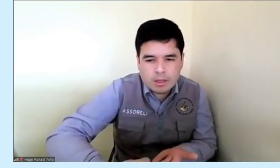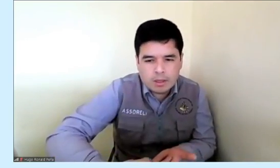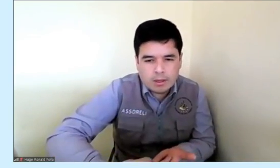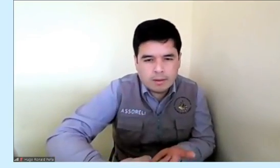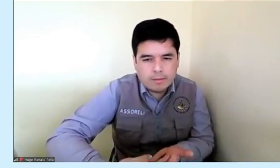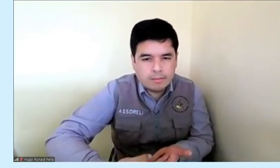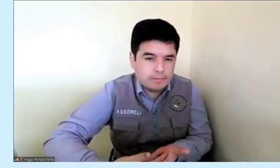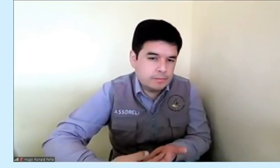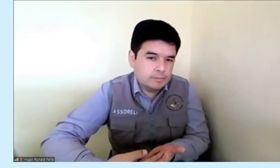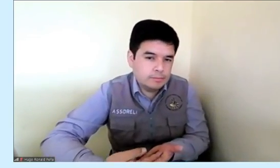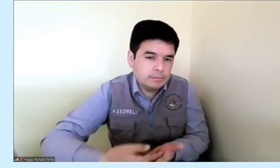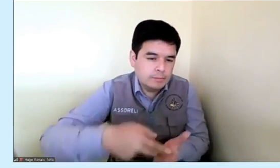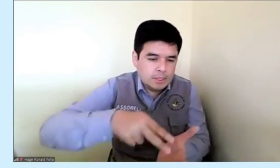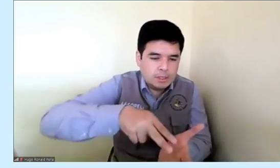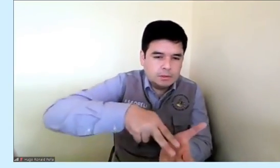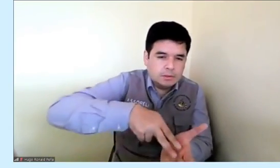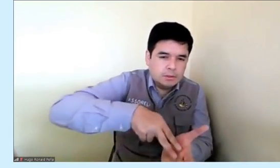te caíste?